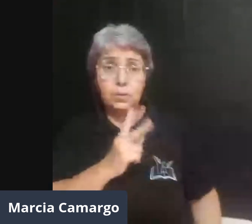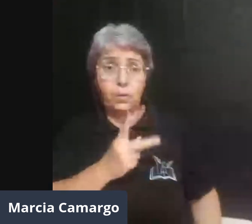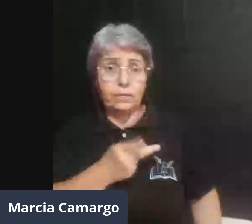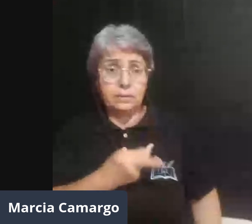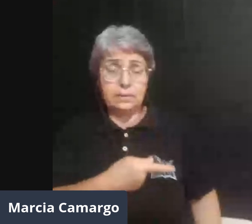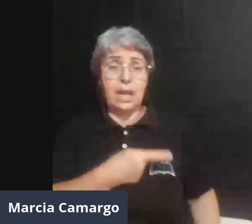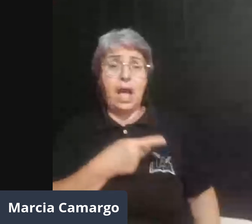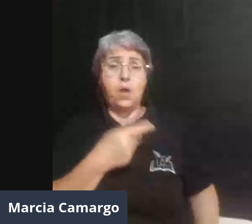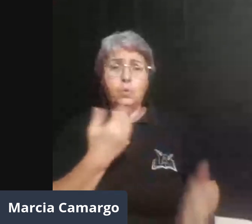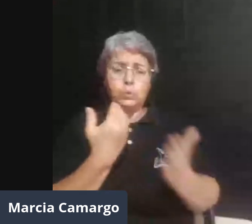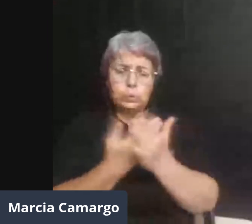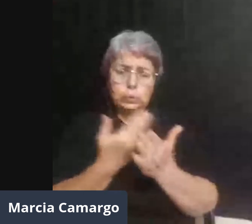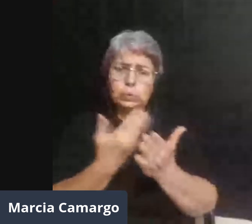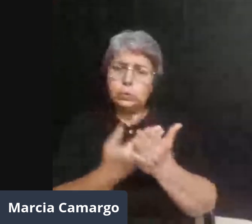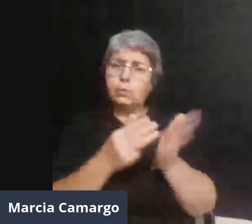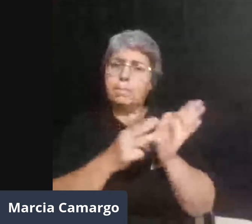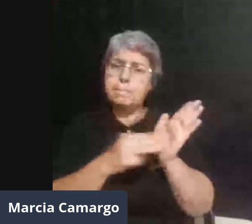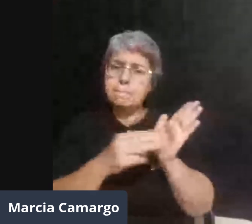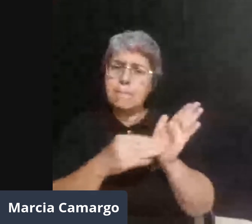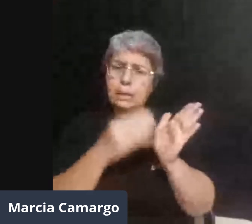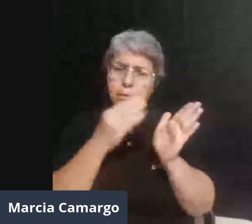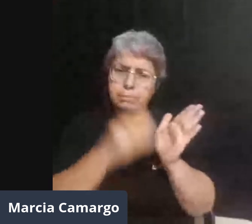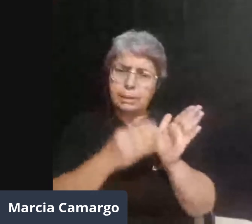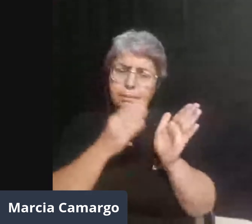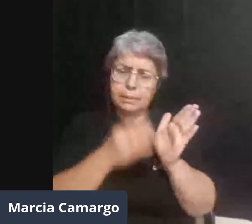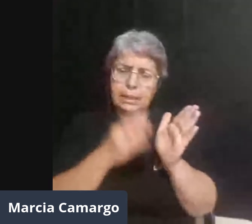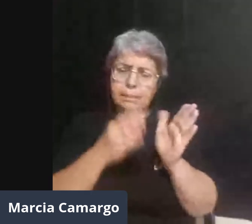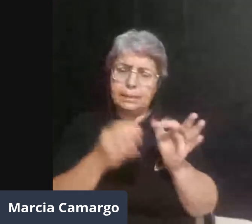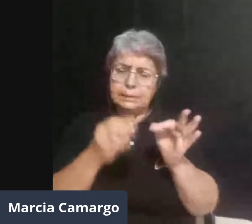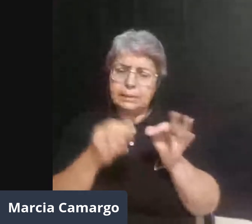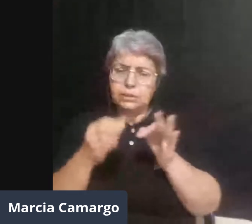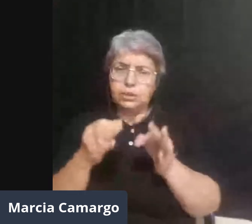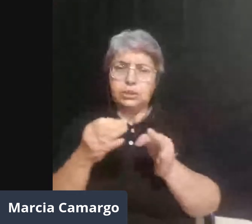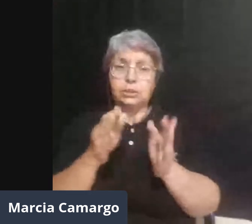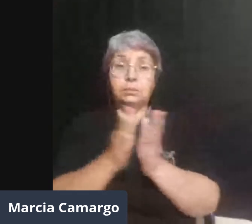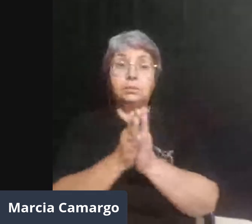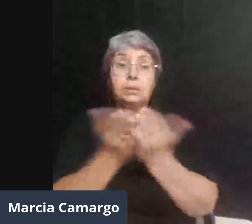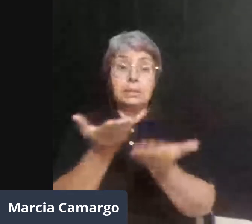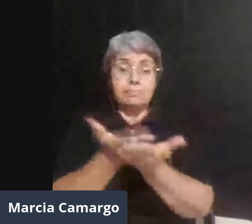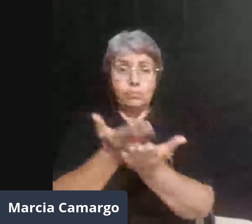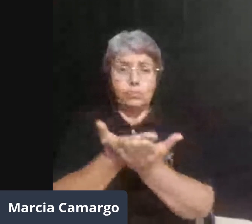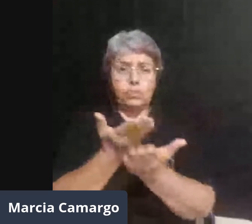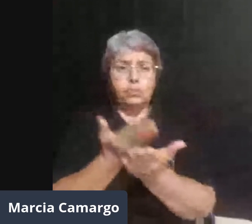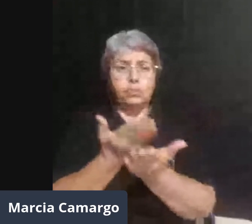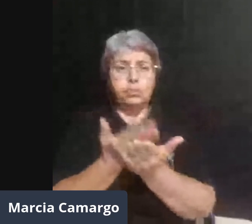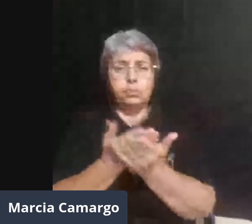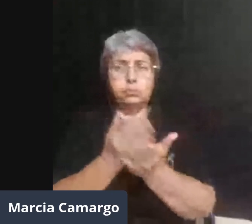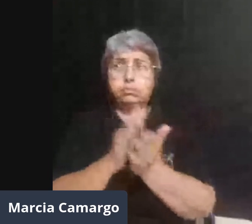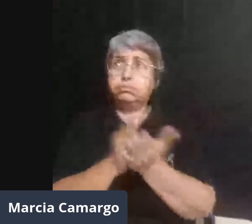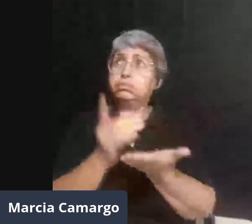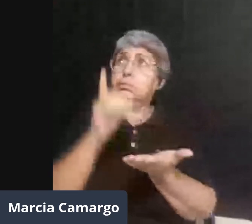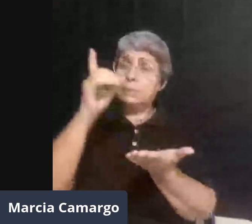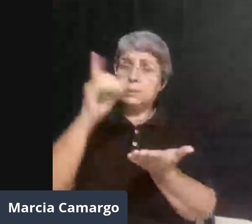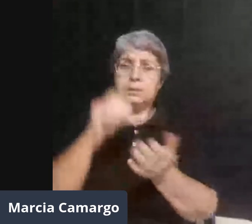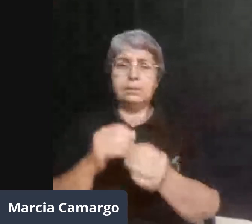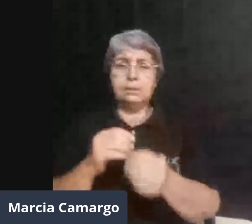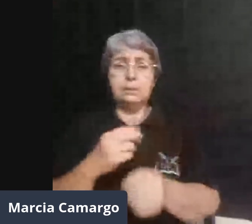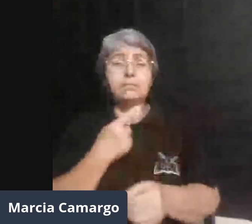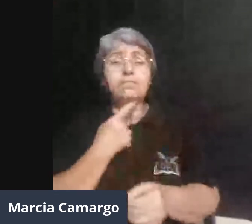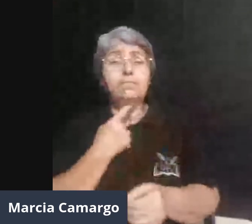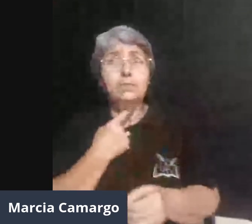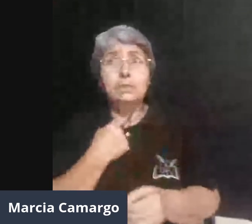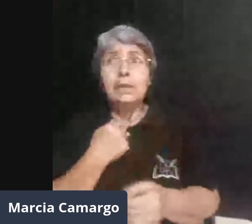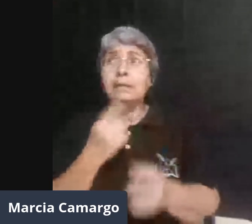estudo metodológico e sistemático da Bíblia e um intenso desejo de encontrar o seu Senhor, não